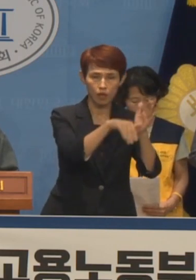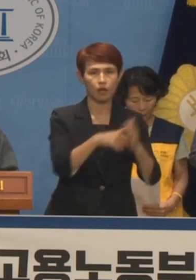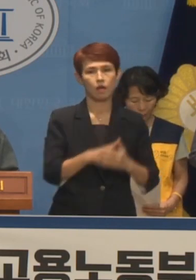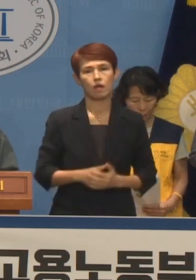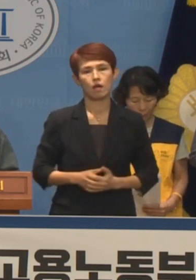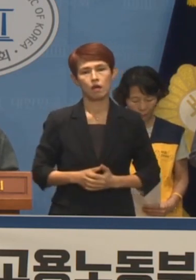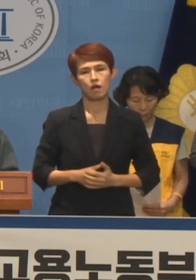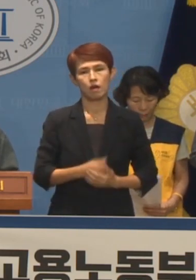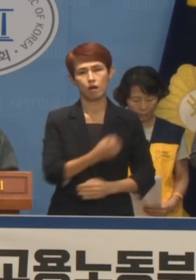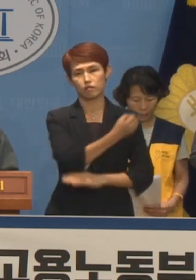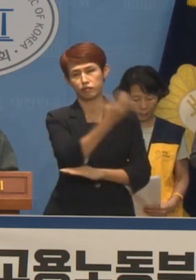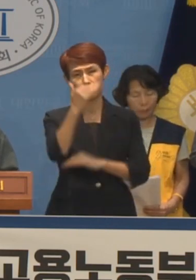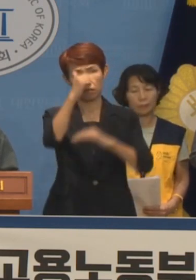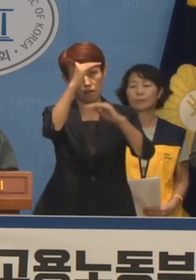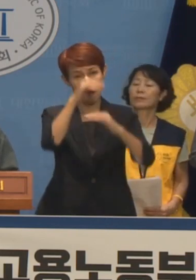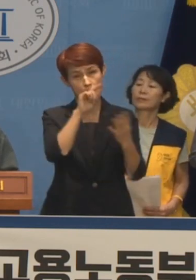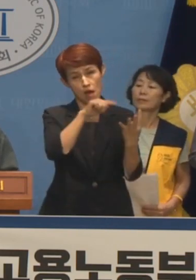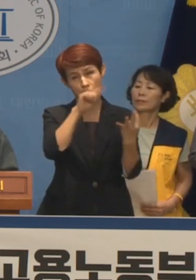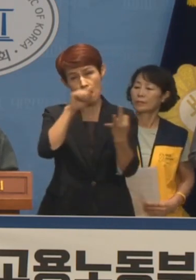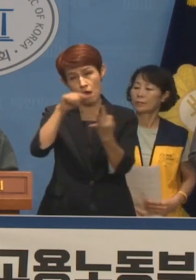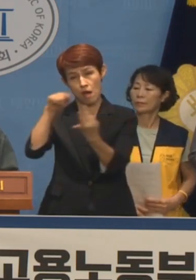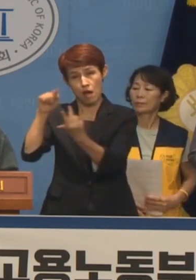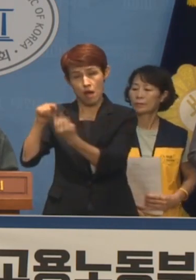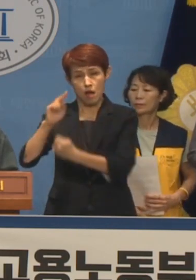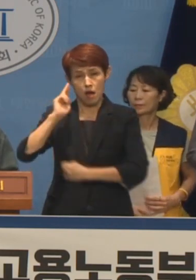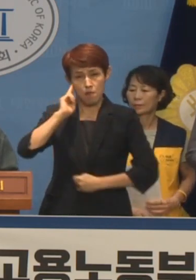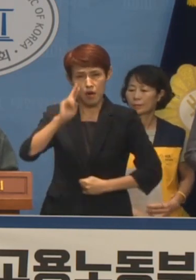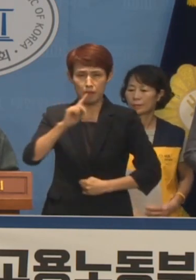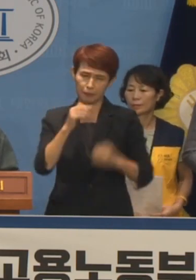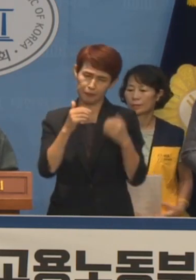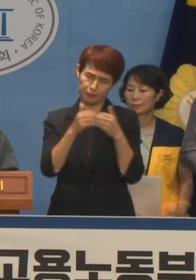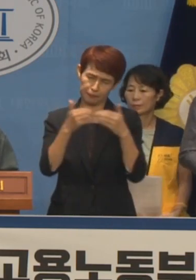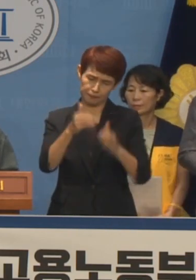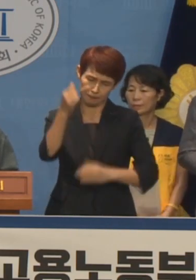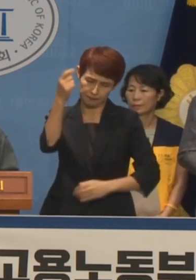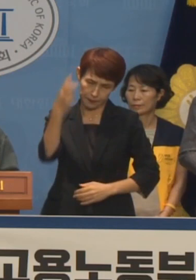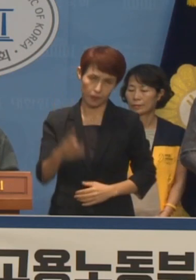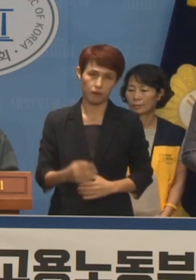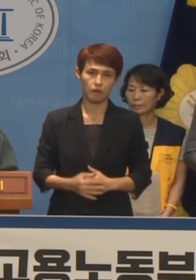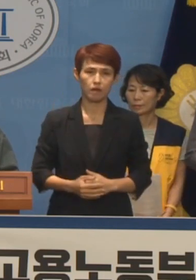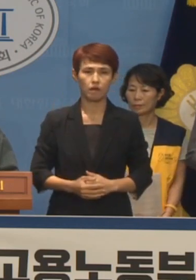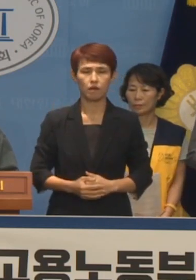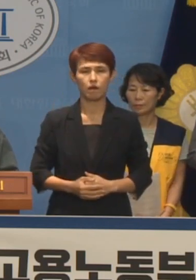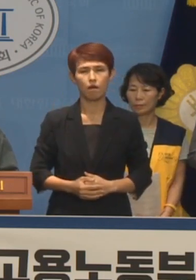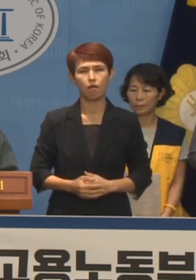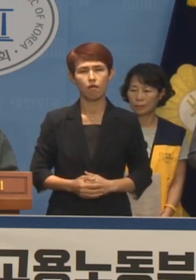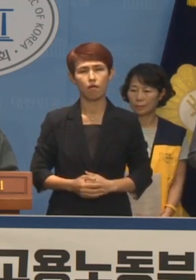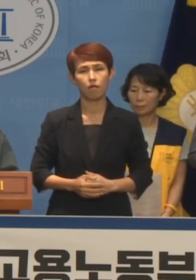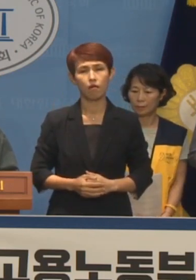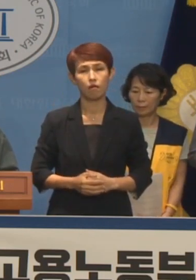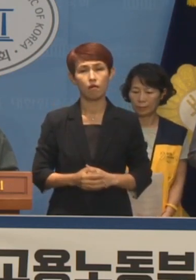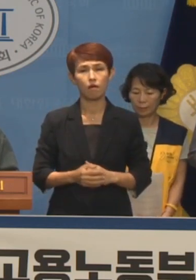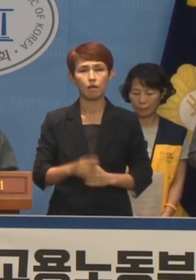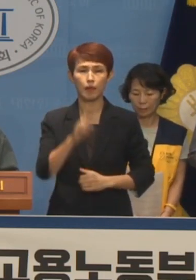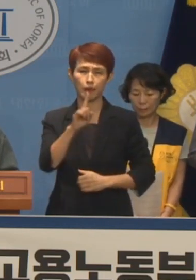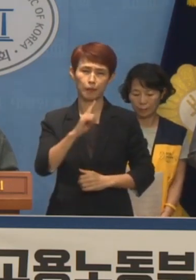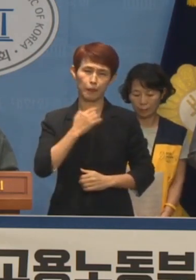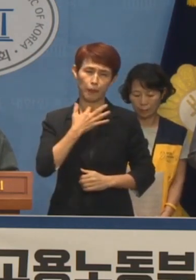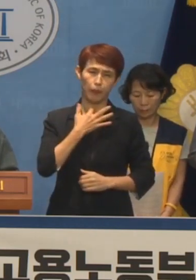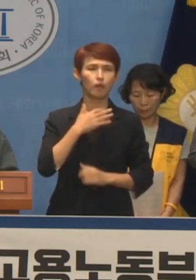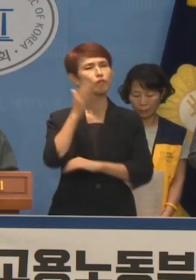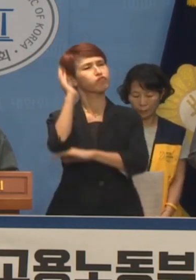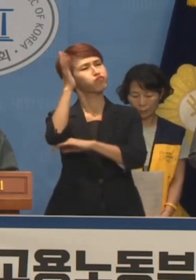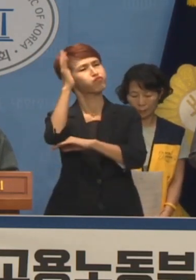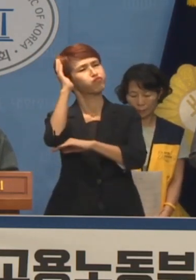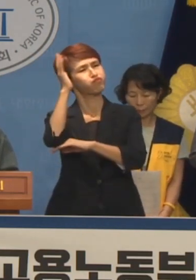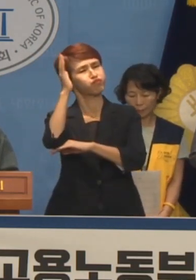언론에 가시화된 것만으로도 일일이 나열하기 숨찰 지경입니다. 입만 열면 숨쉬듯 혐오 발언이 부끄러운 줄 모르고